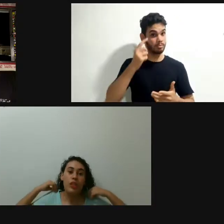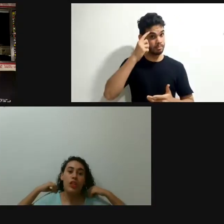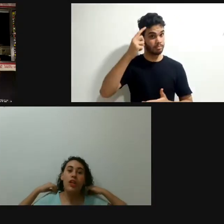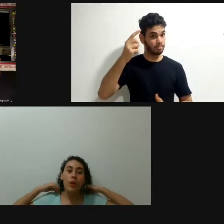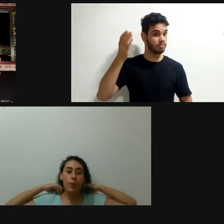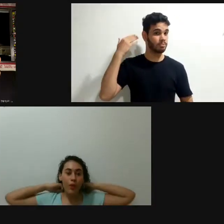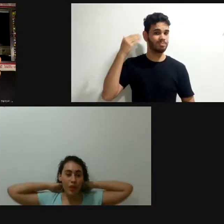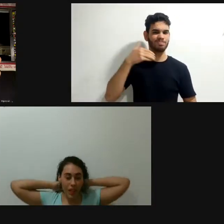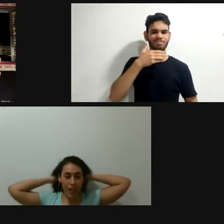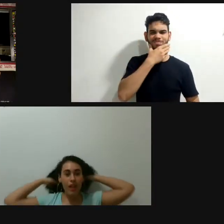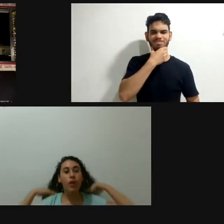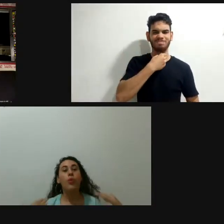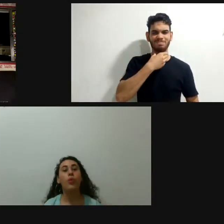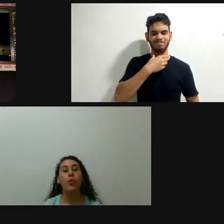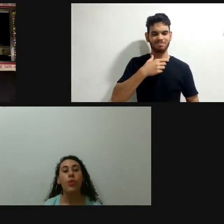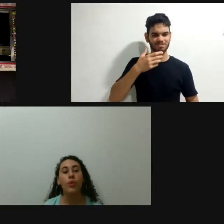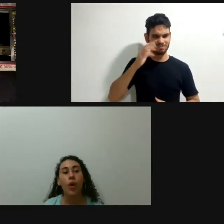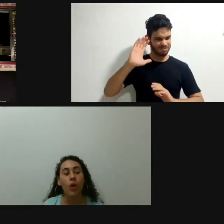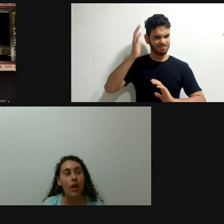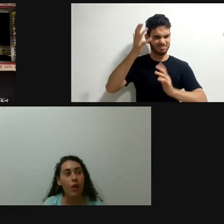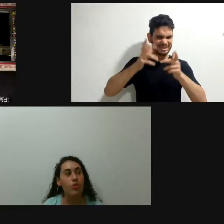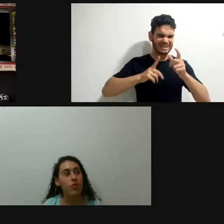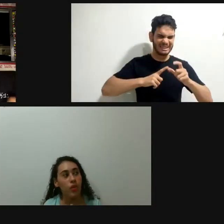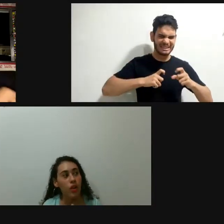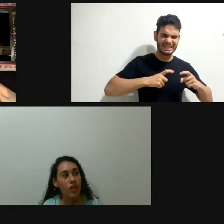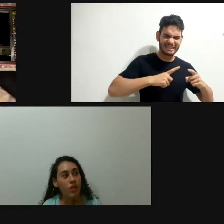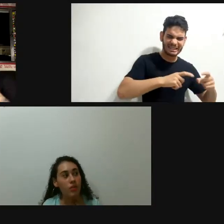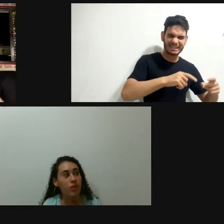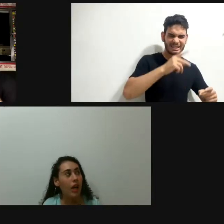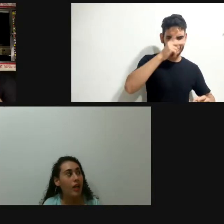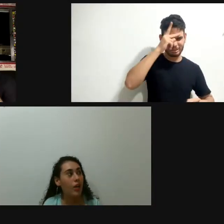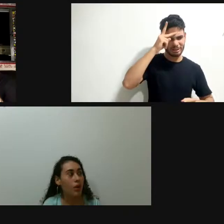Holocausto, porque o Holocausto